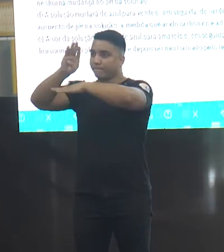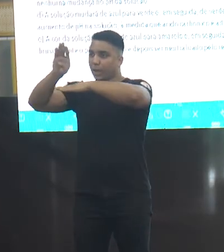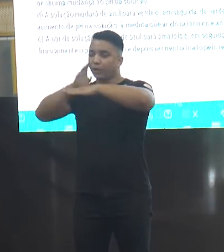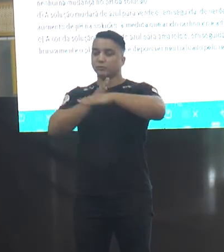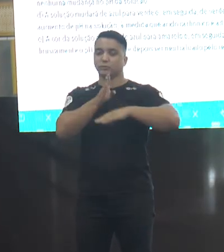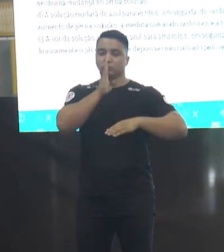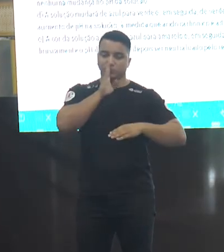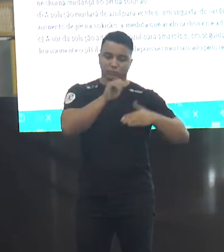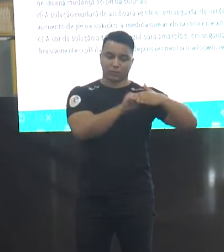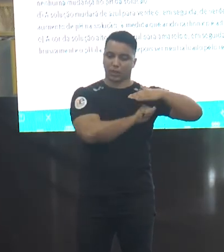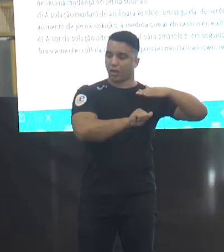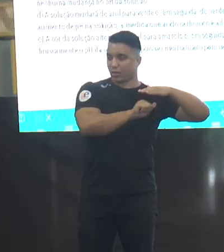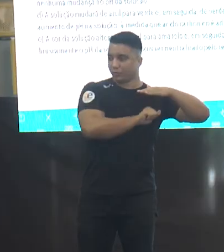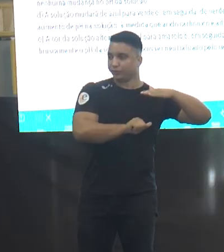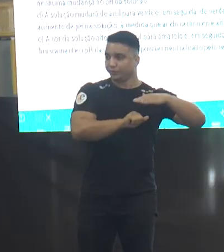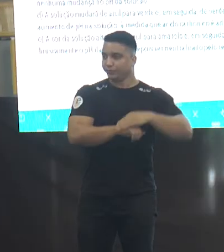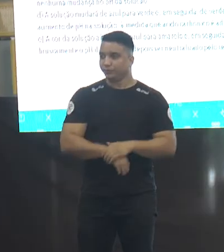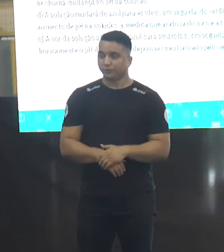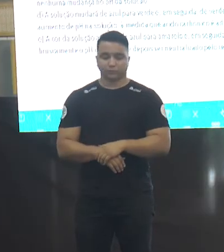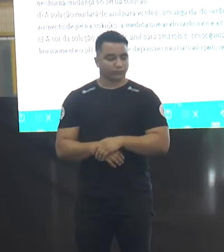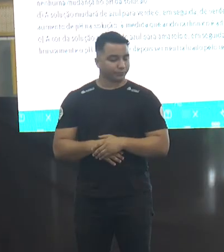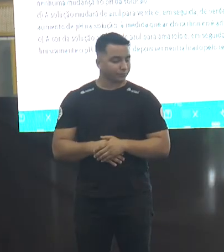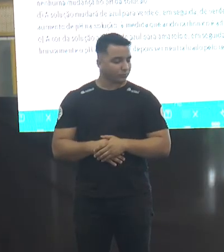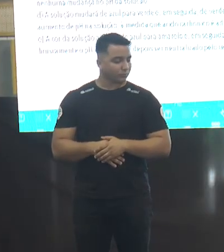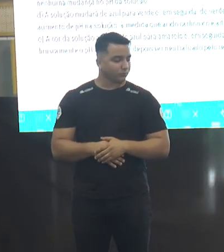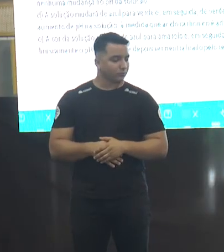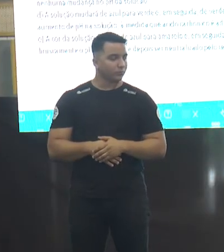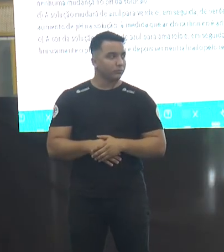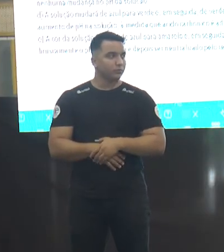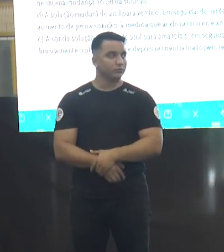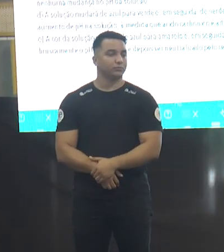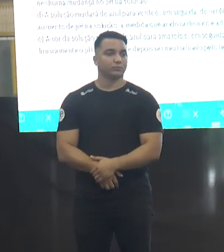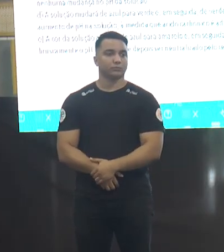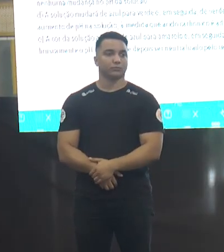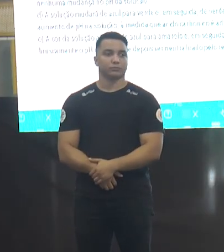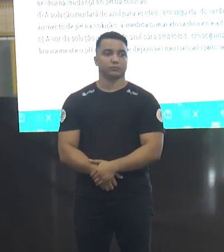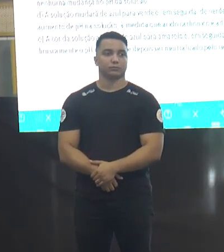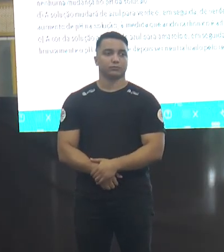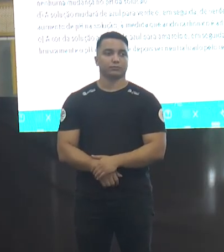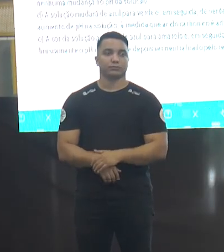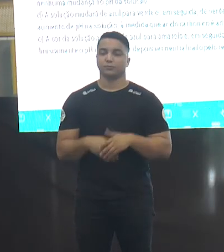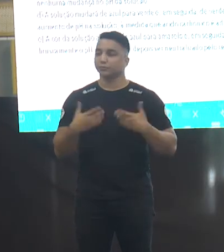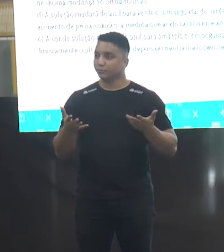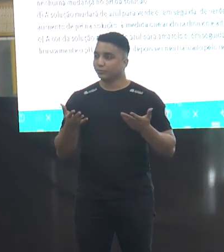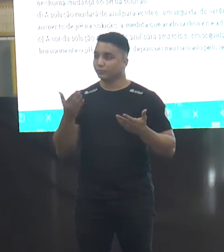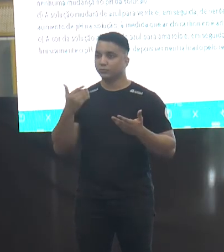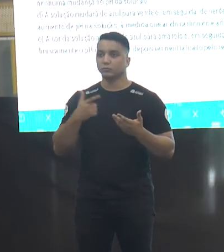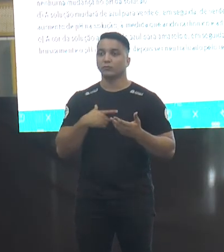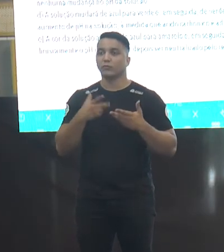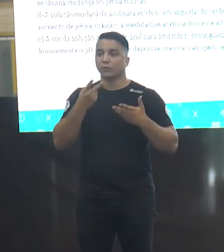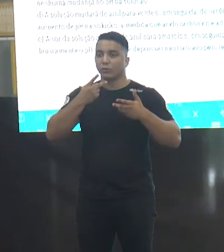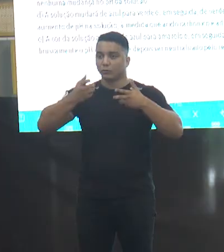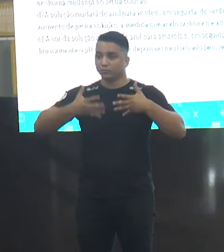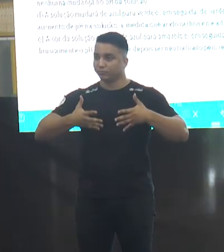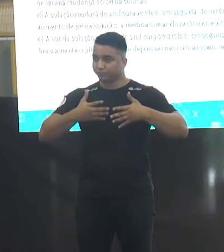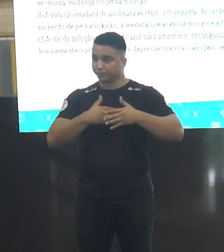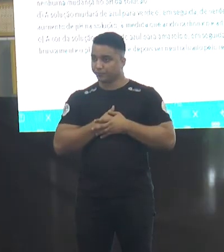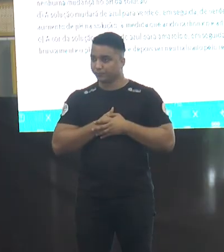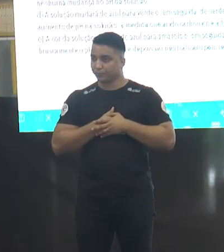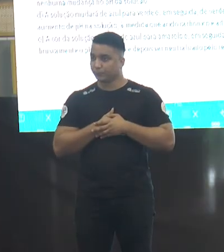bora. Vou ver se eu estou me fazendo entender, olhando para vossas senhorias, ou se está mais ou menos.